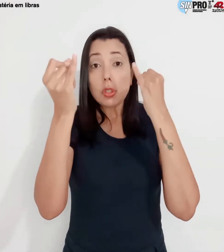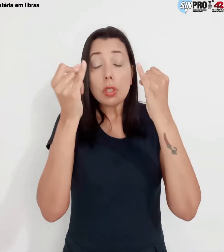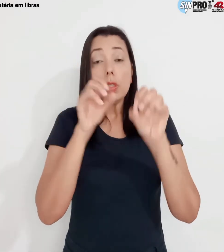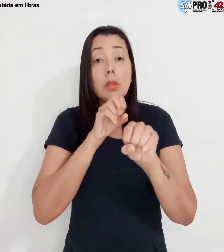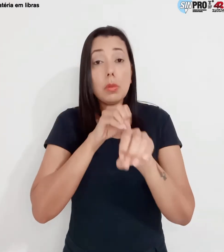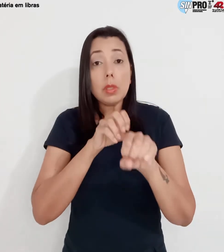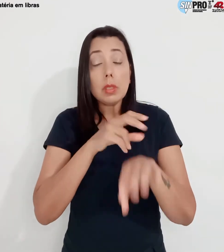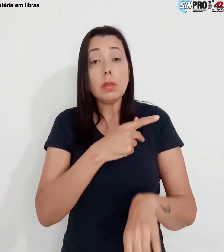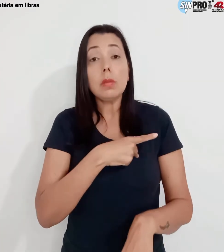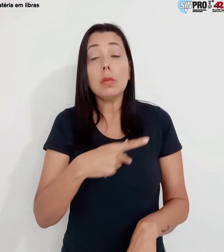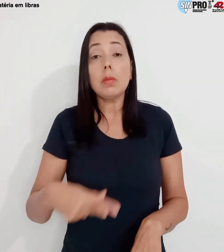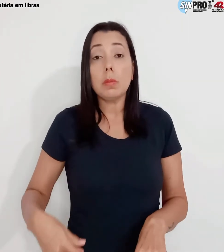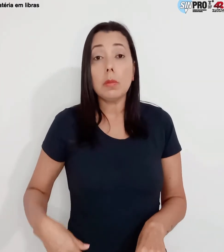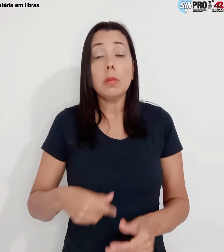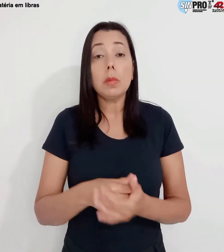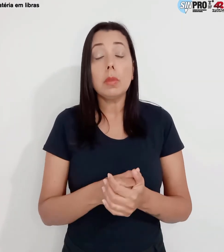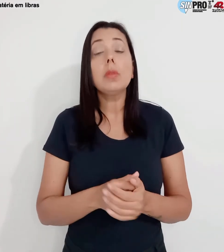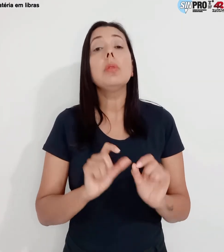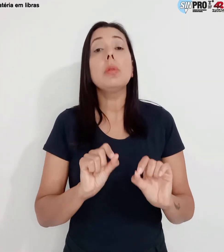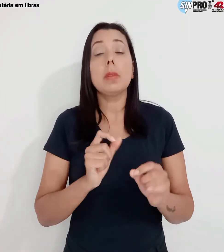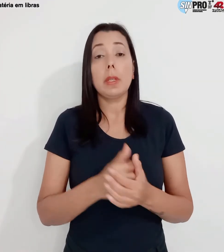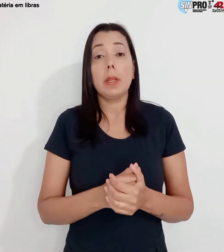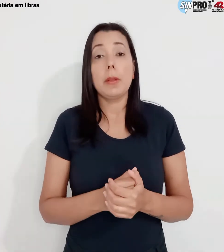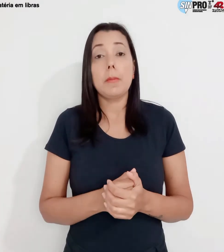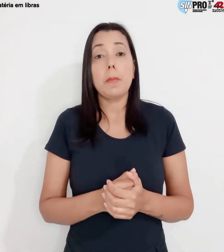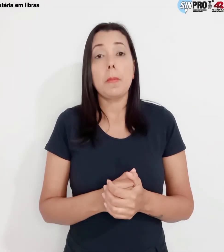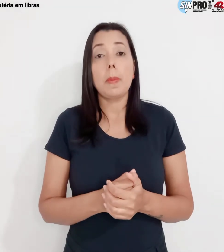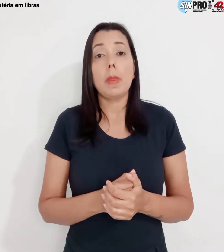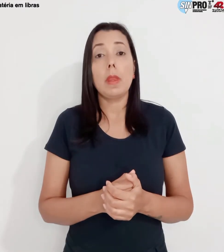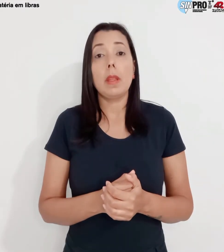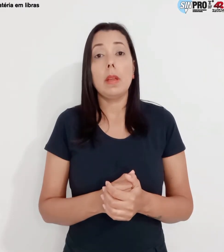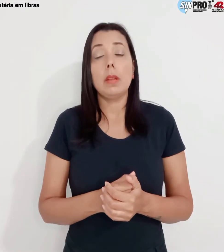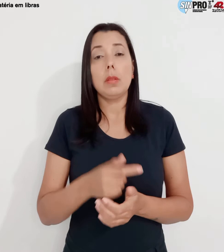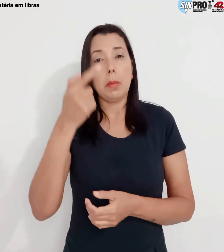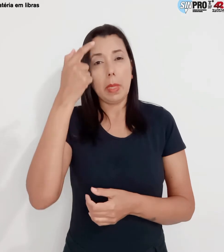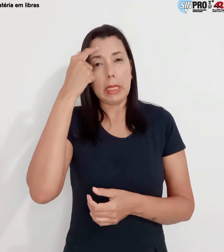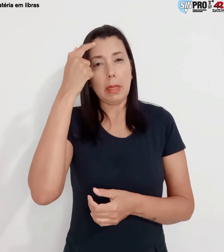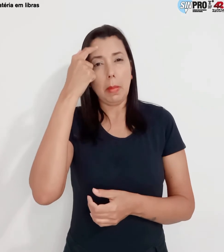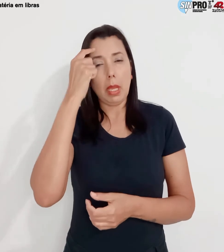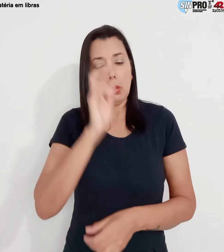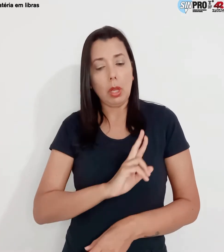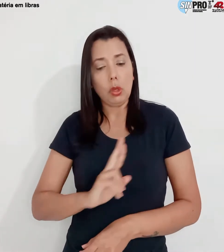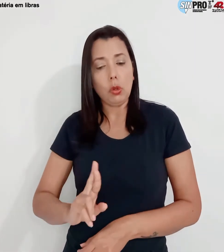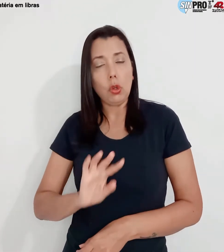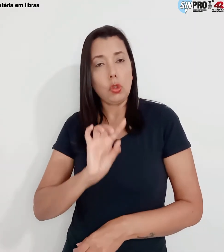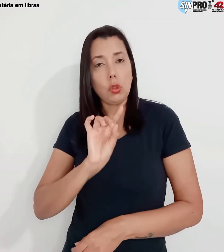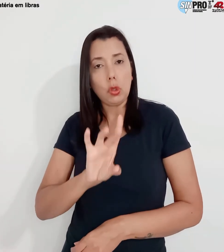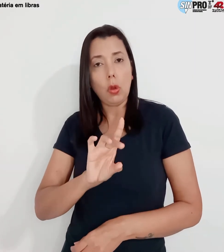ideologização da educação pública através do fundamentalismo religioso e de